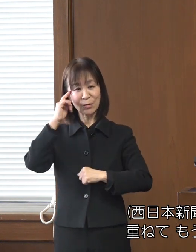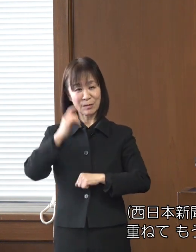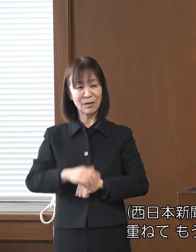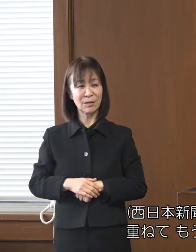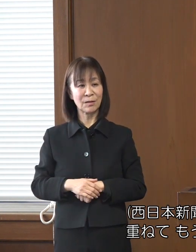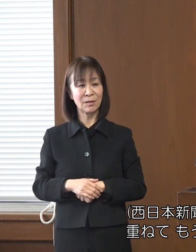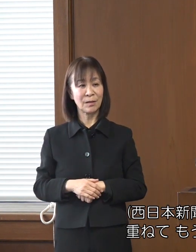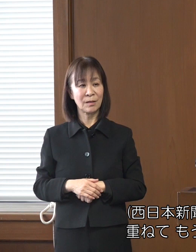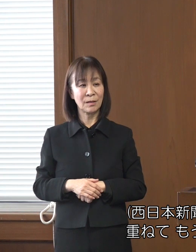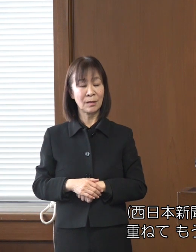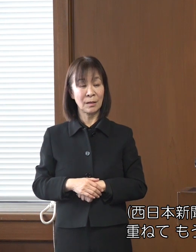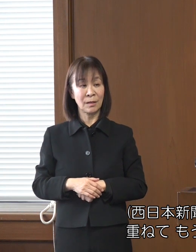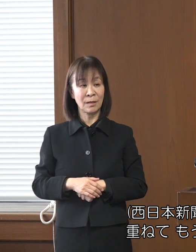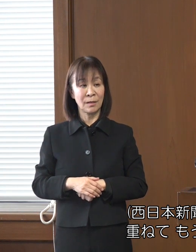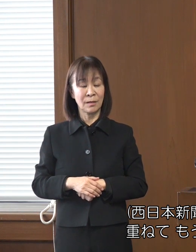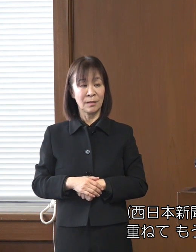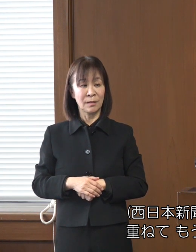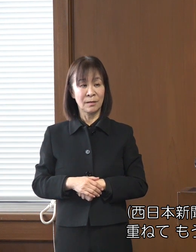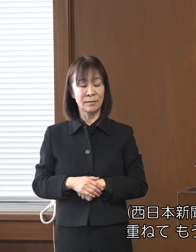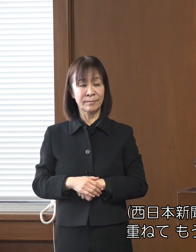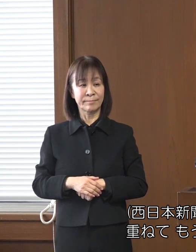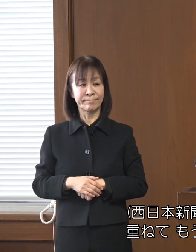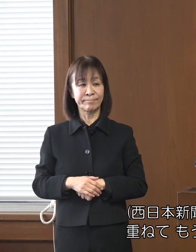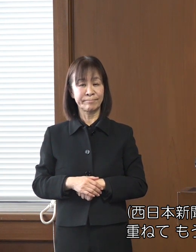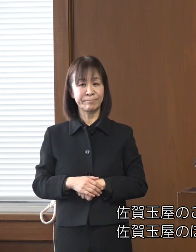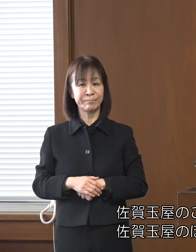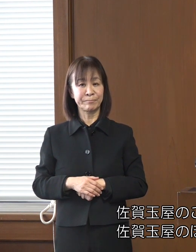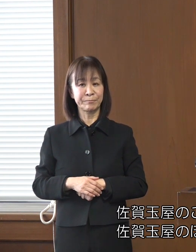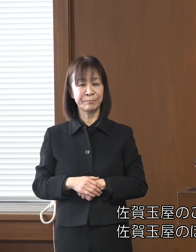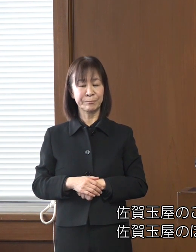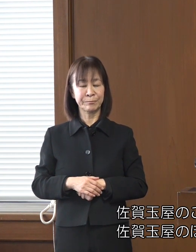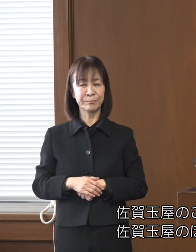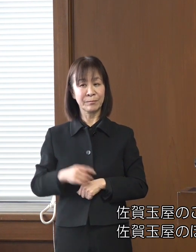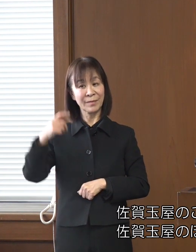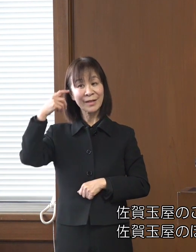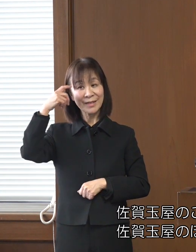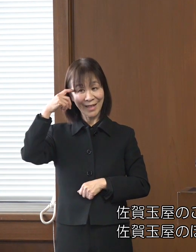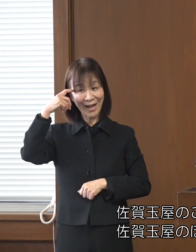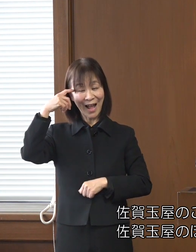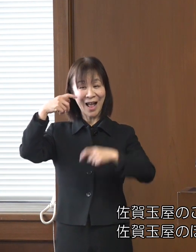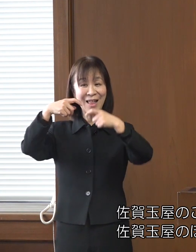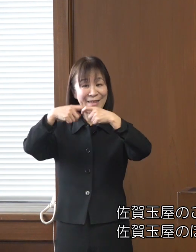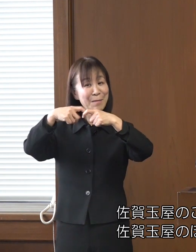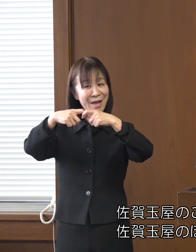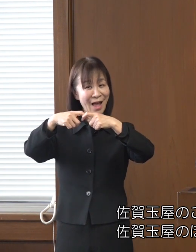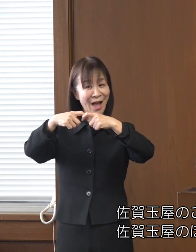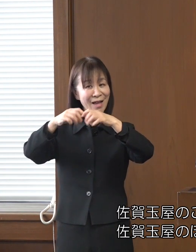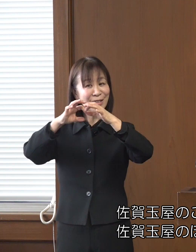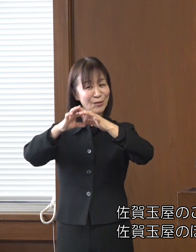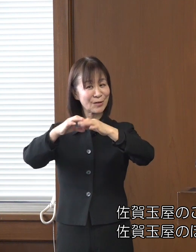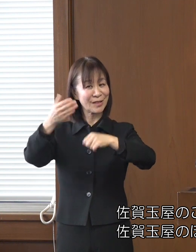。重ねてもう一つなんですが、佐賀玉屋のことについてお伺いします。